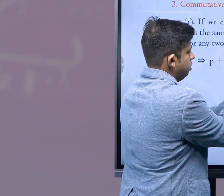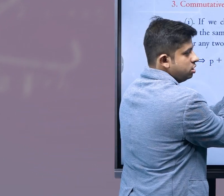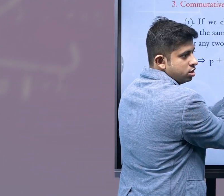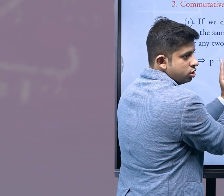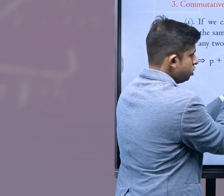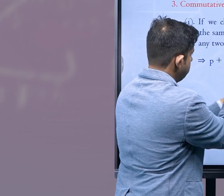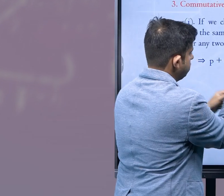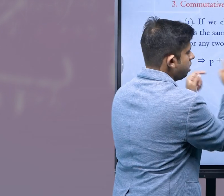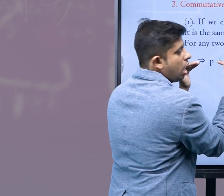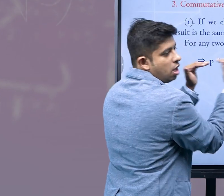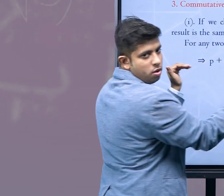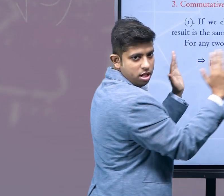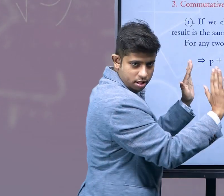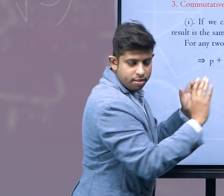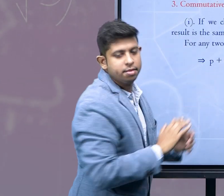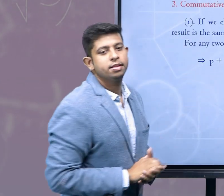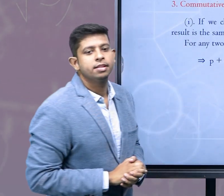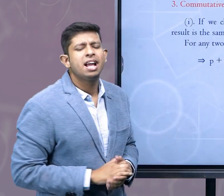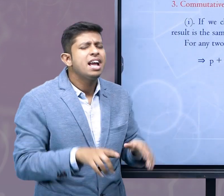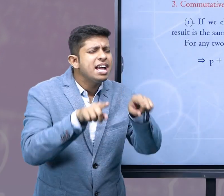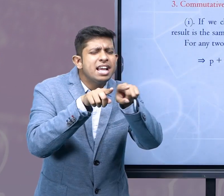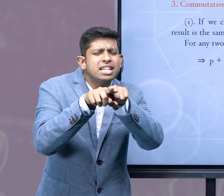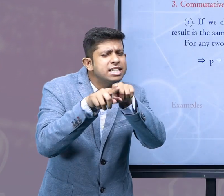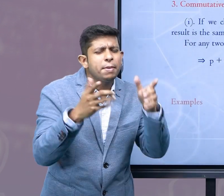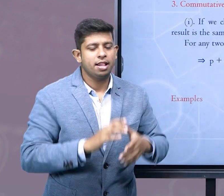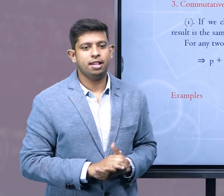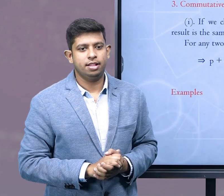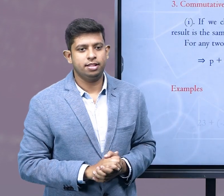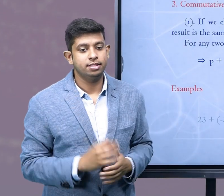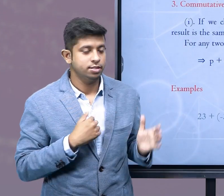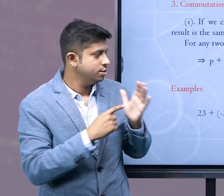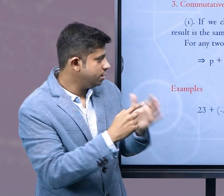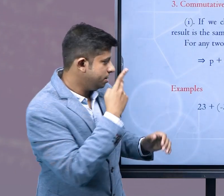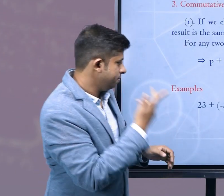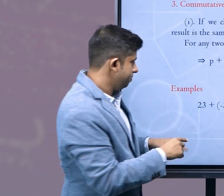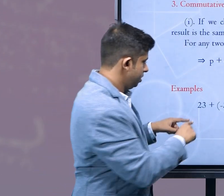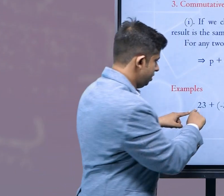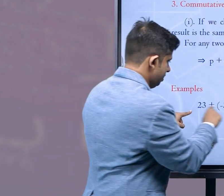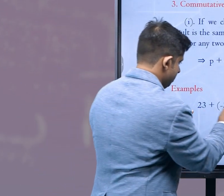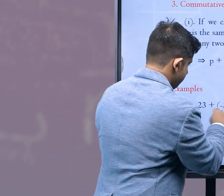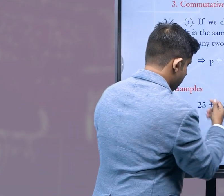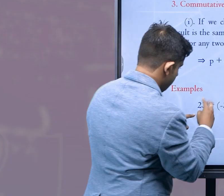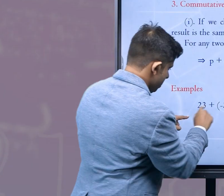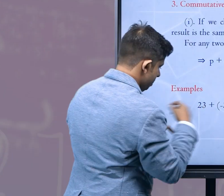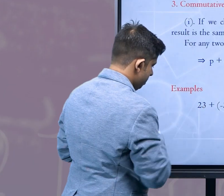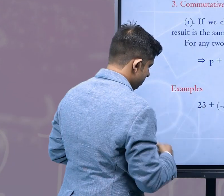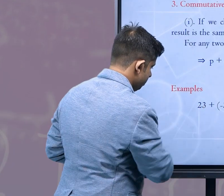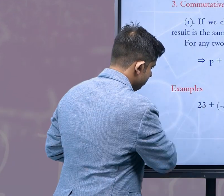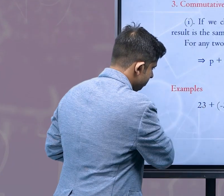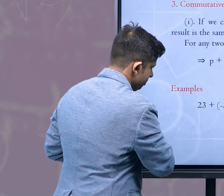q + p। उदाहरण 23 plus minus 30